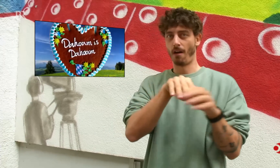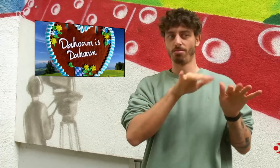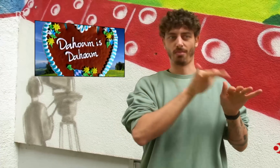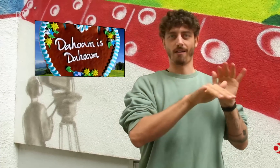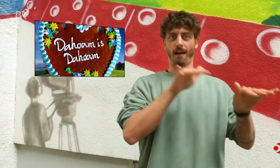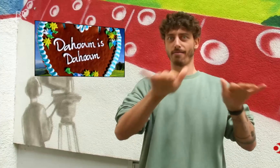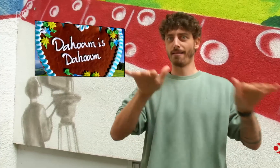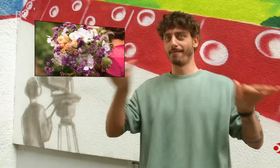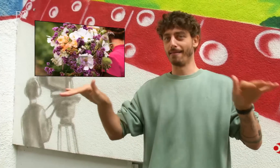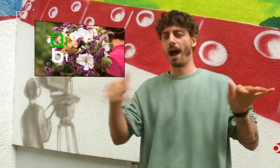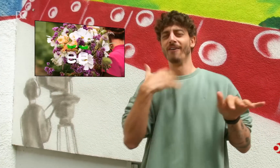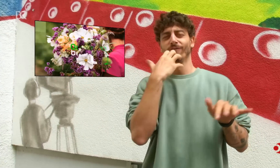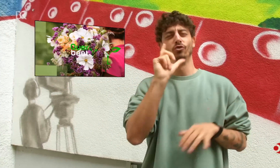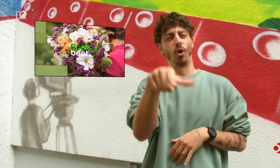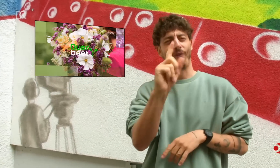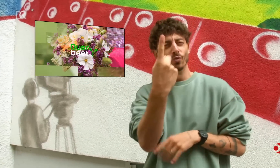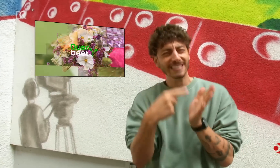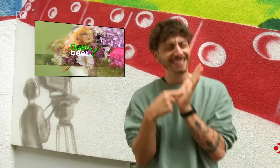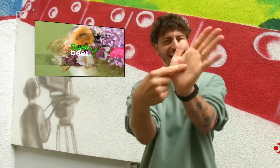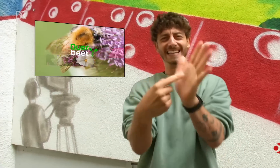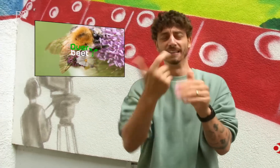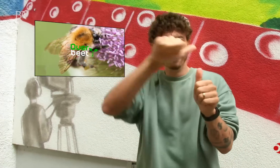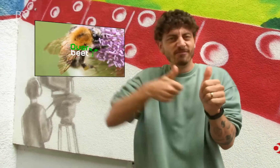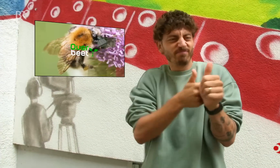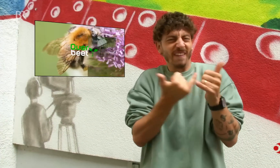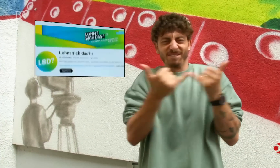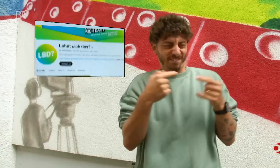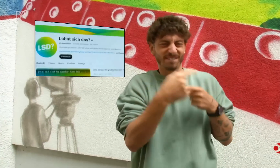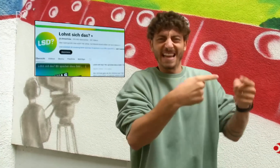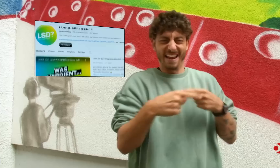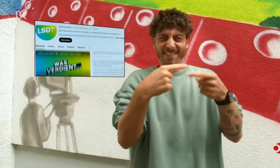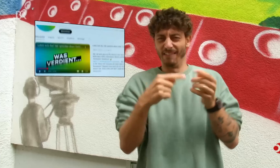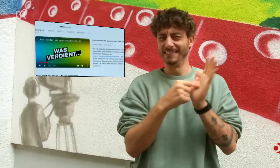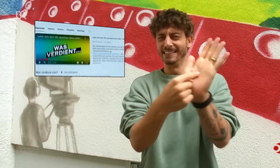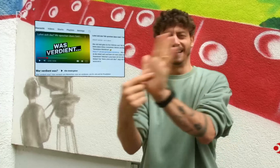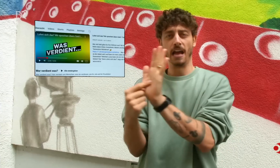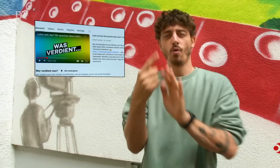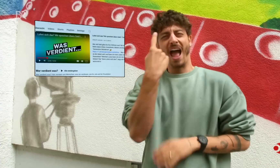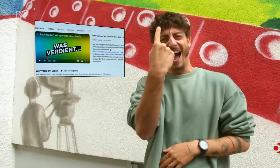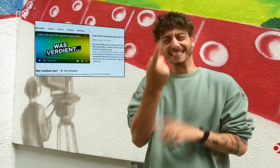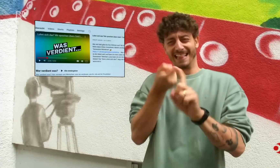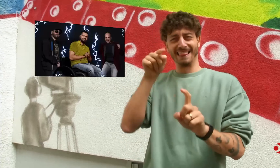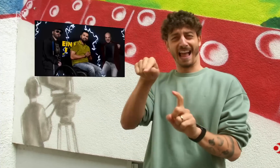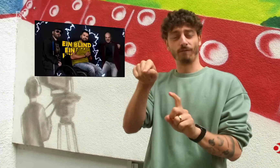Inklusion heißt, dass wir selbstverständlich präsent sind, auch im Regelprogramm. Heute nehmen wir euch ein bisschen mit hinter die Kulissen dieser